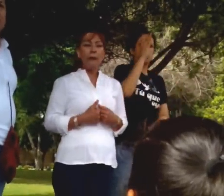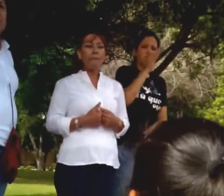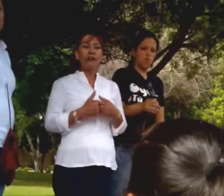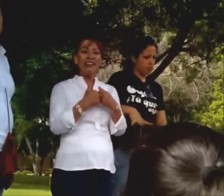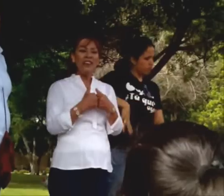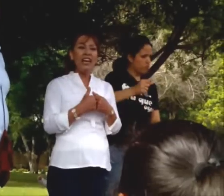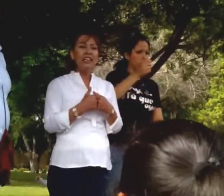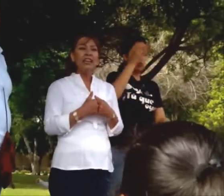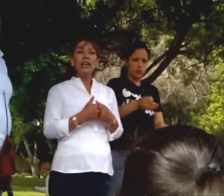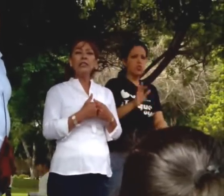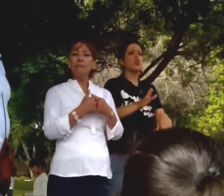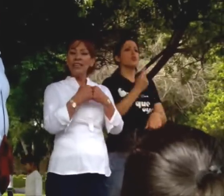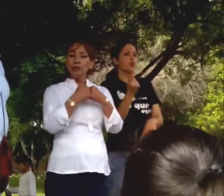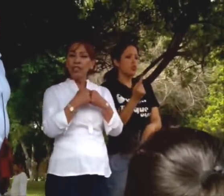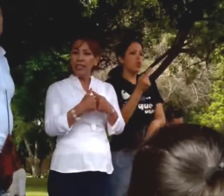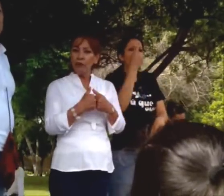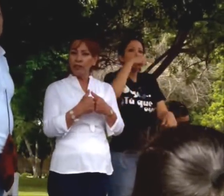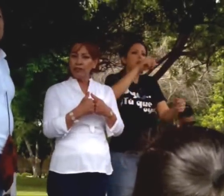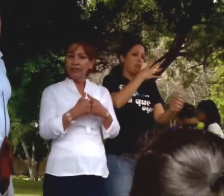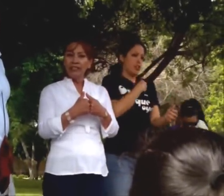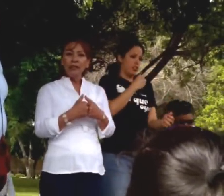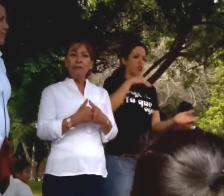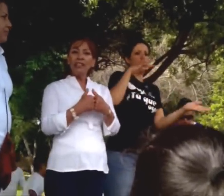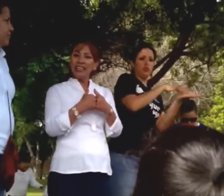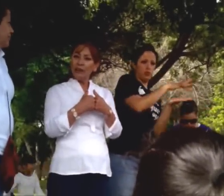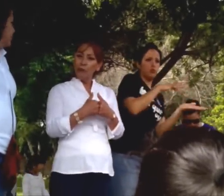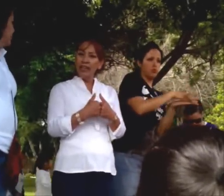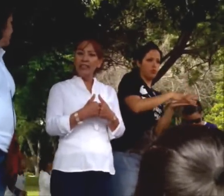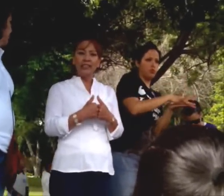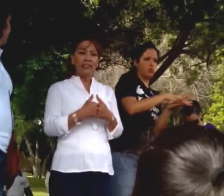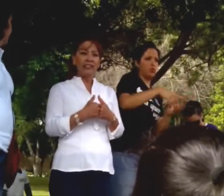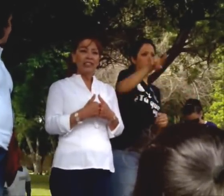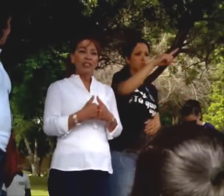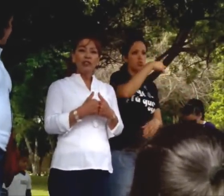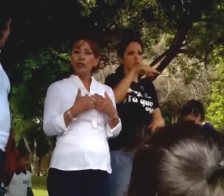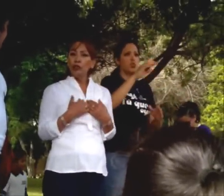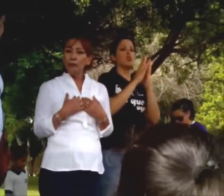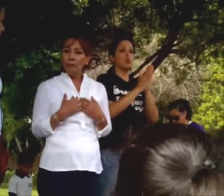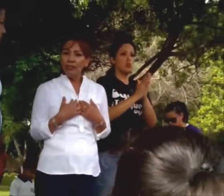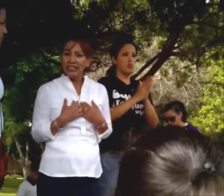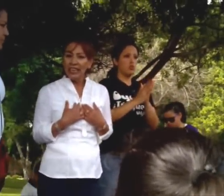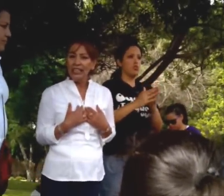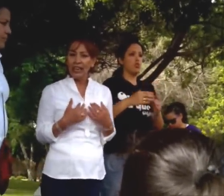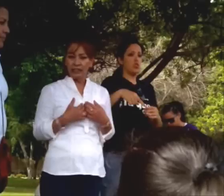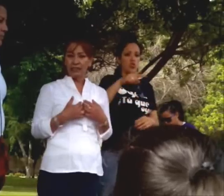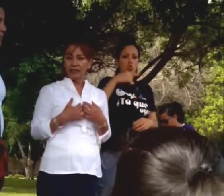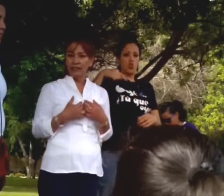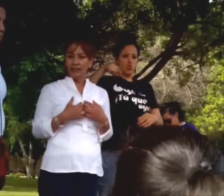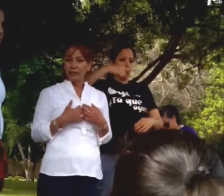esfuerzo, porque bien es para sus hijos, porque recuerden, nosotros vamos de